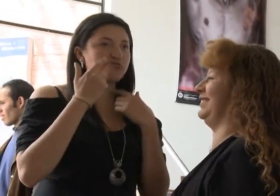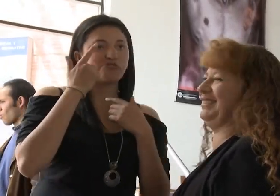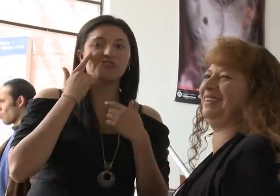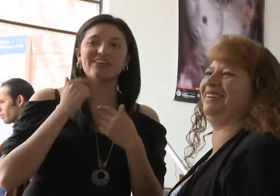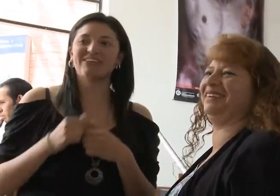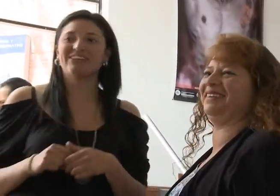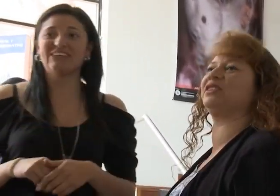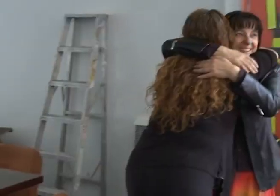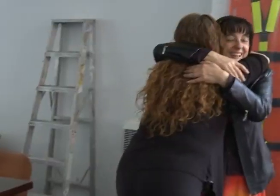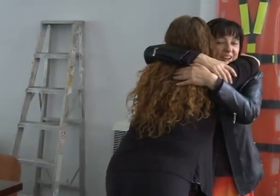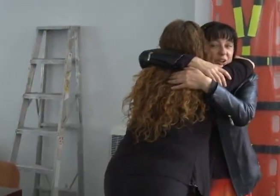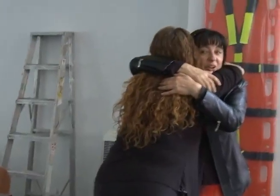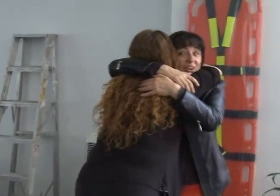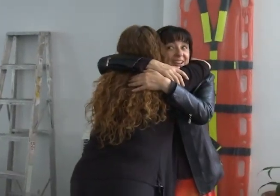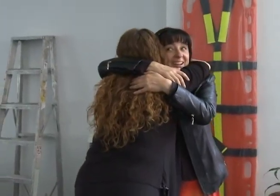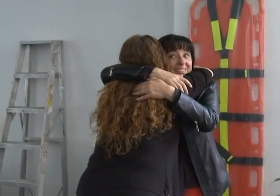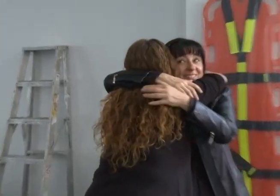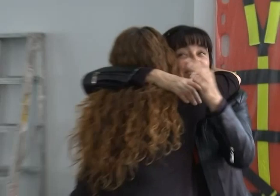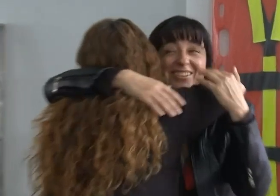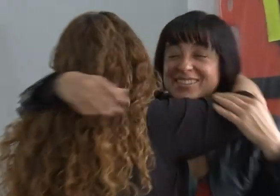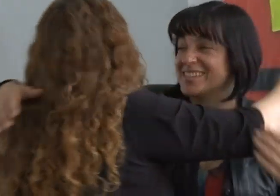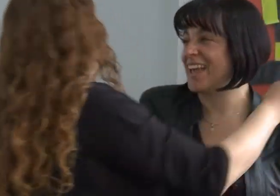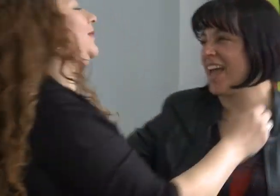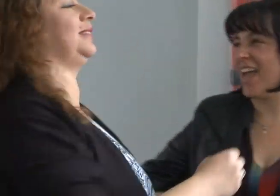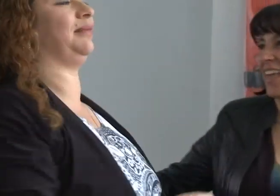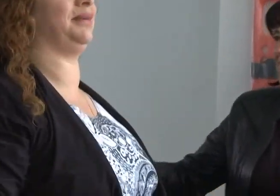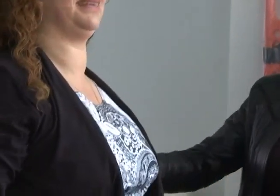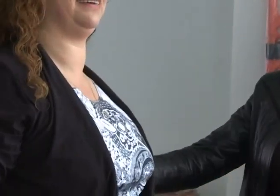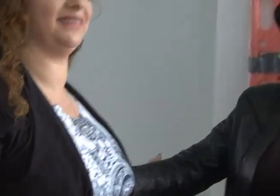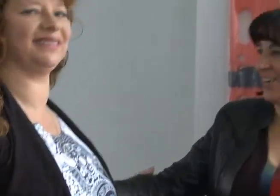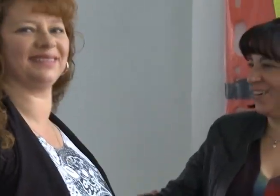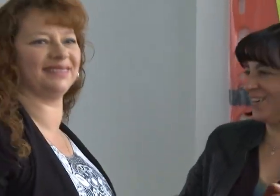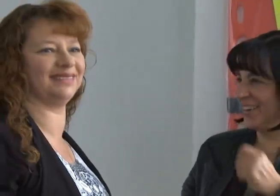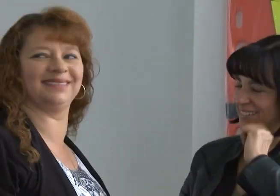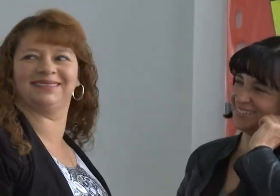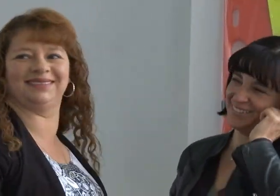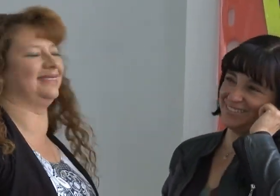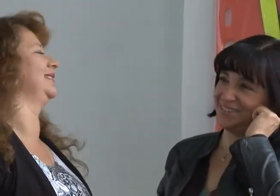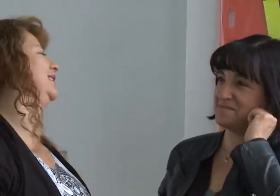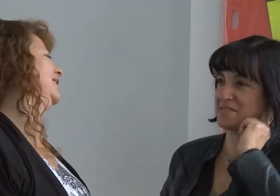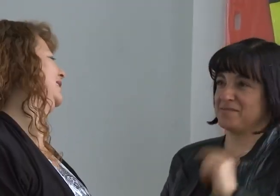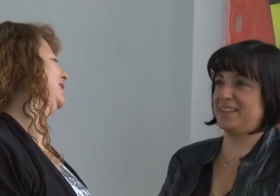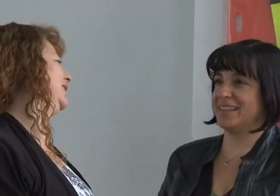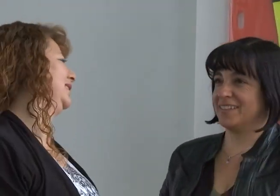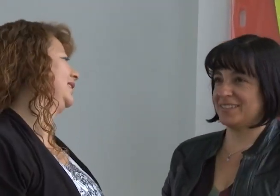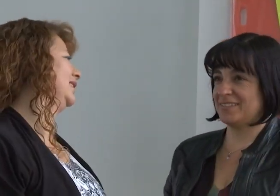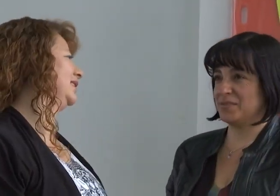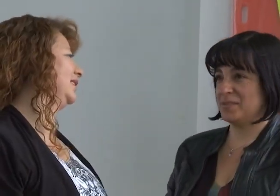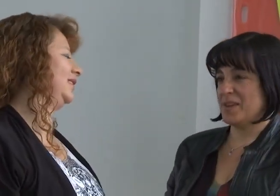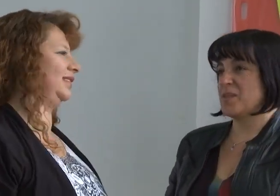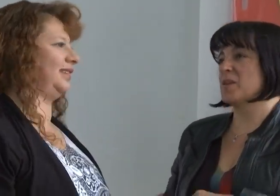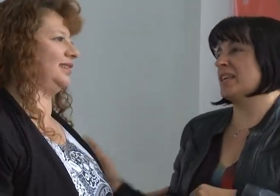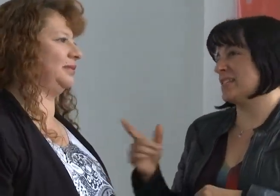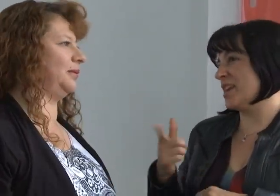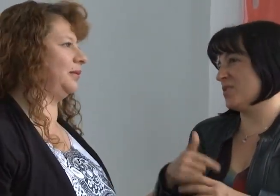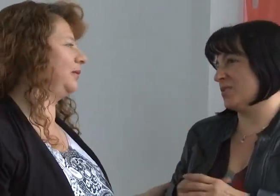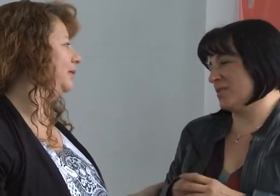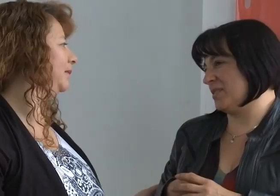preocuparse por la comunidad sorda, porque creo que hasta ahora es que están viendo los resultados de que sí hay